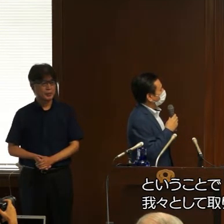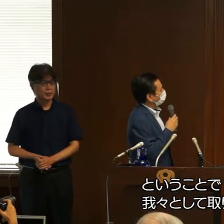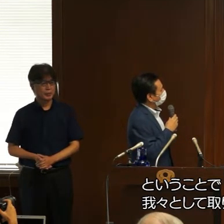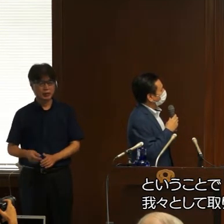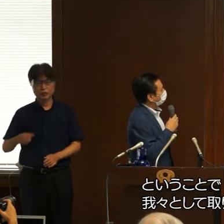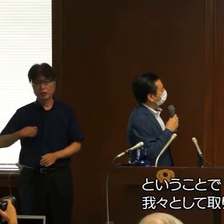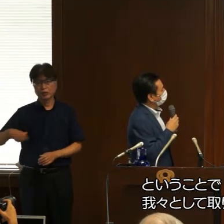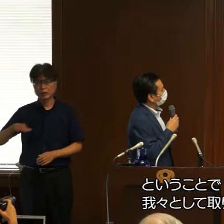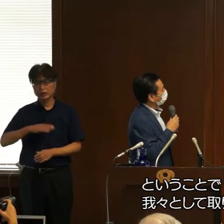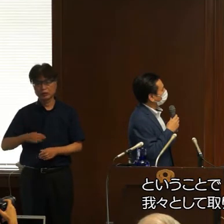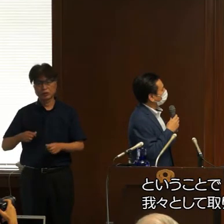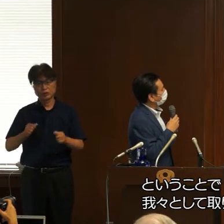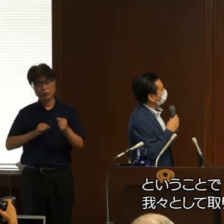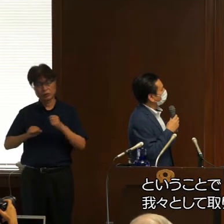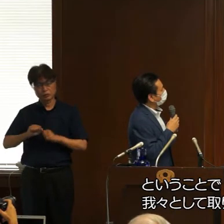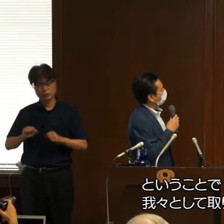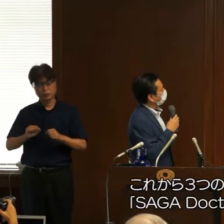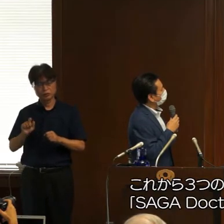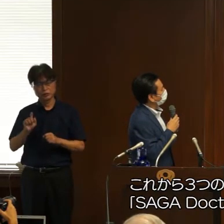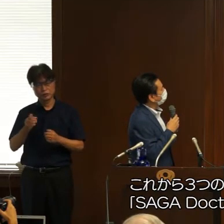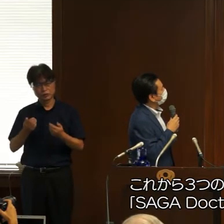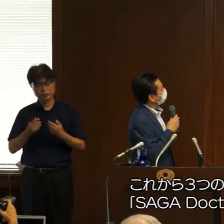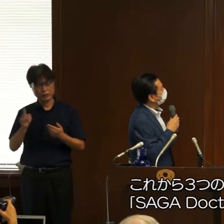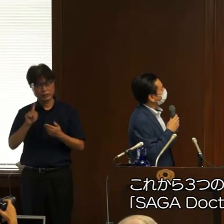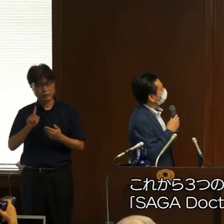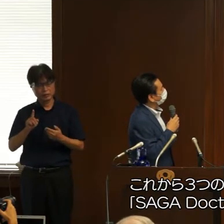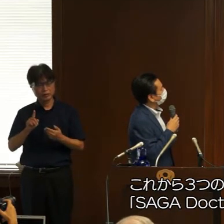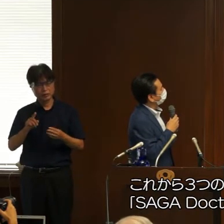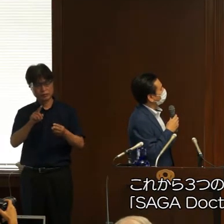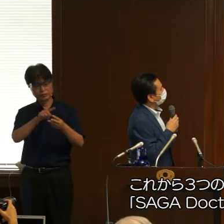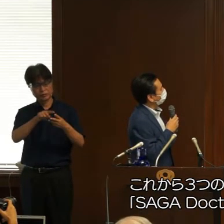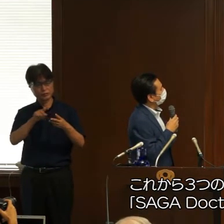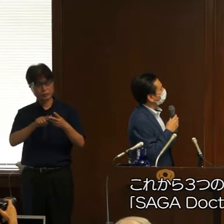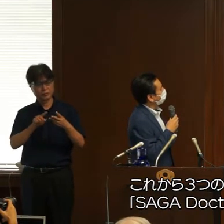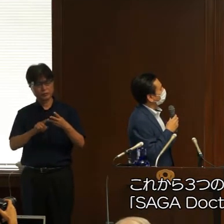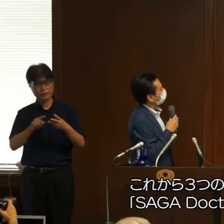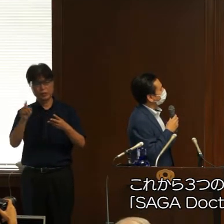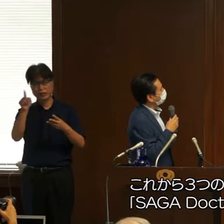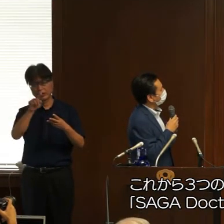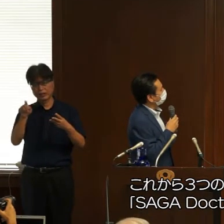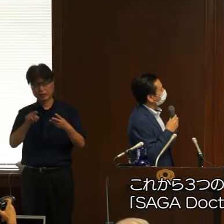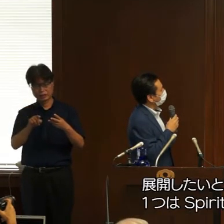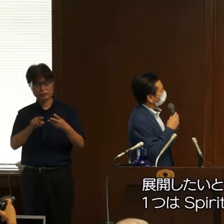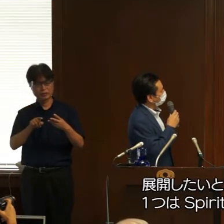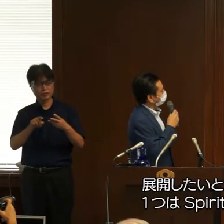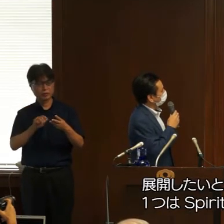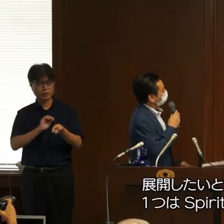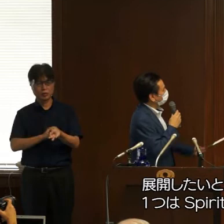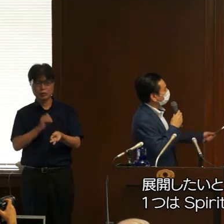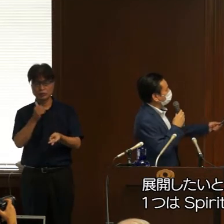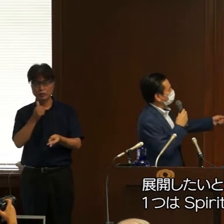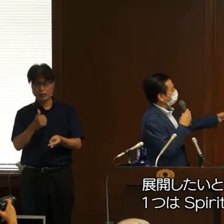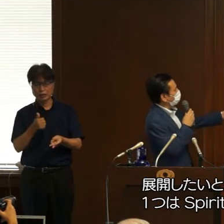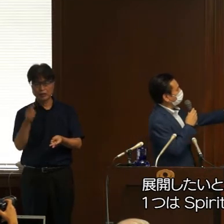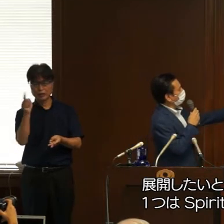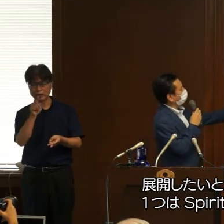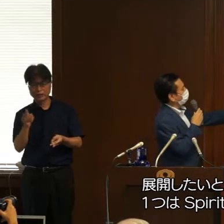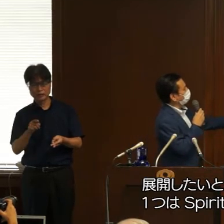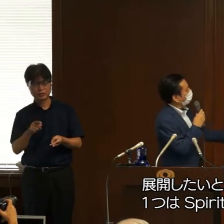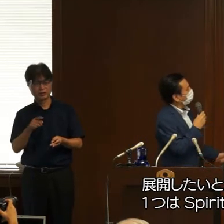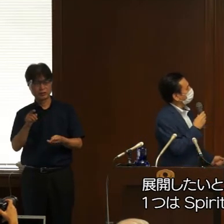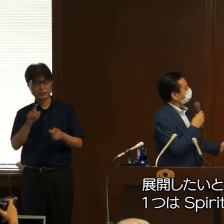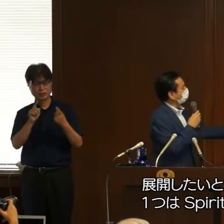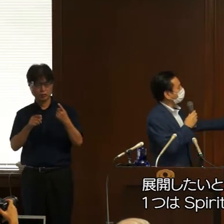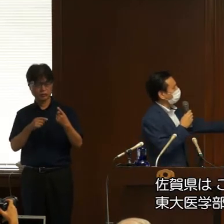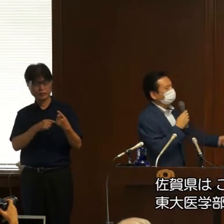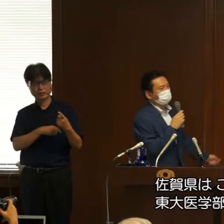ということで我々として取り組むべきこととして、これから3つの S ということでドクター S プロジェクトを展開したい。1つはスピリット